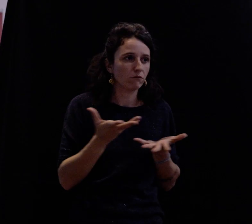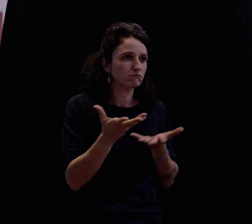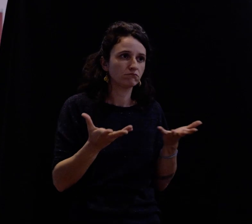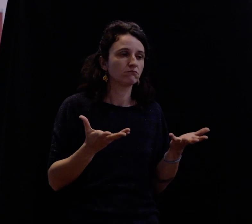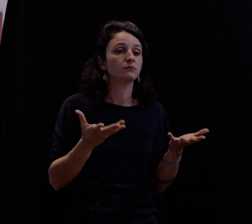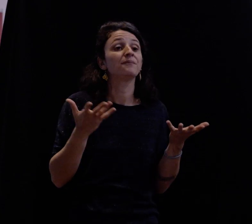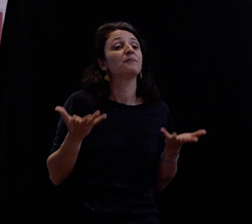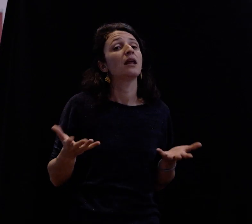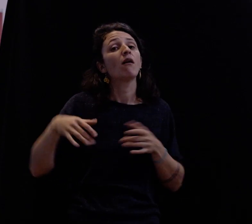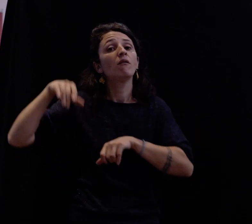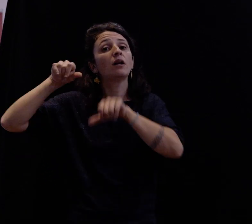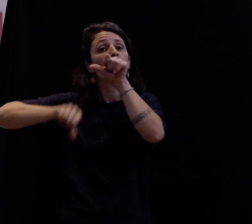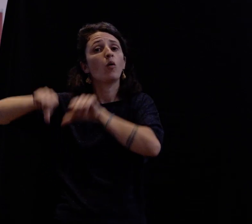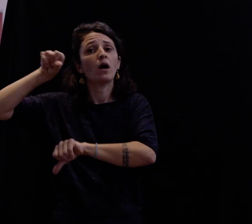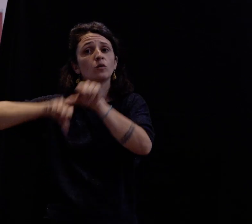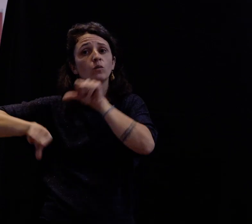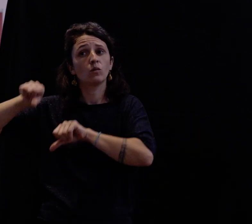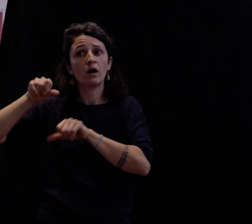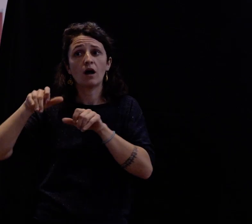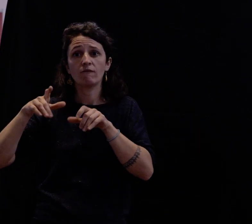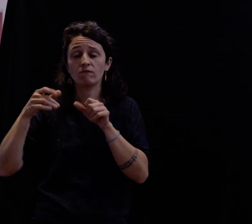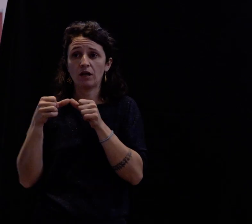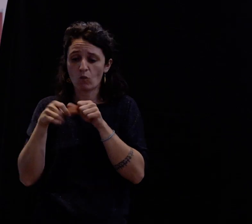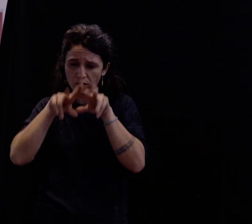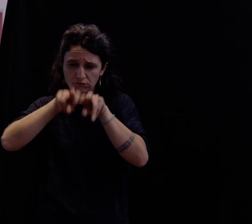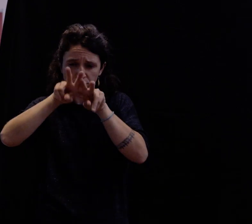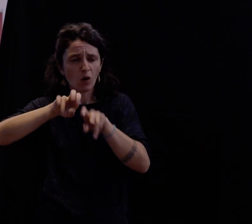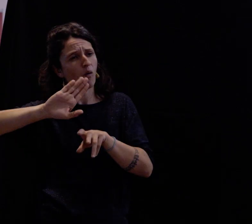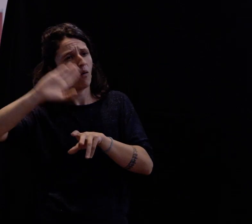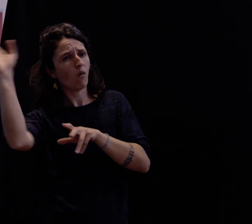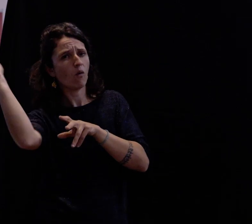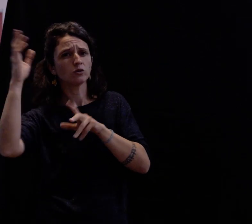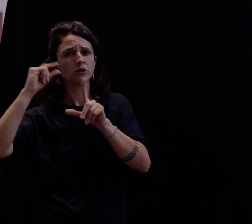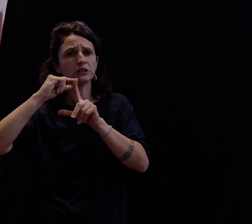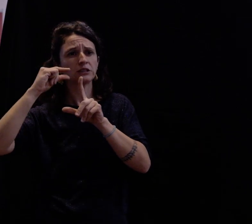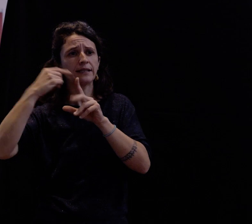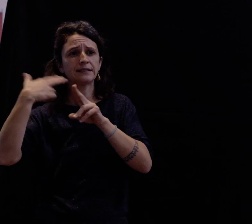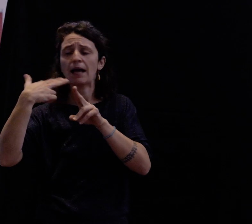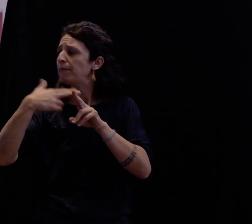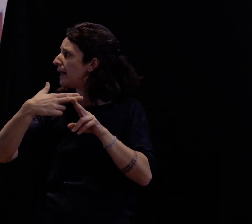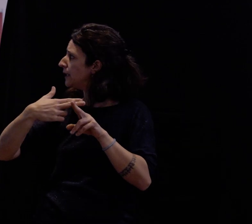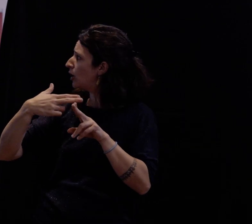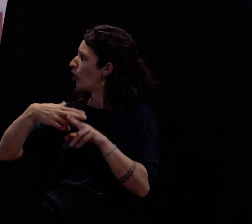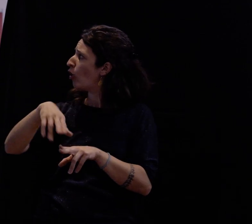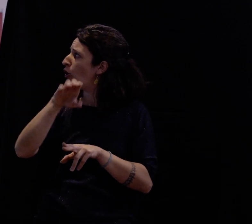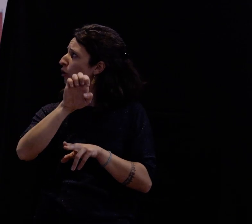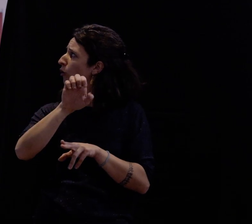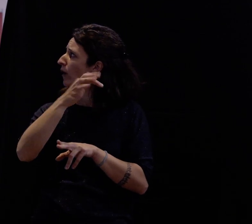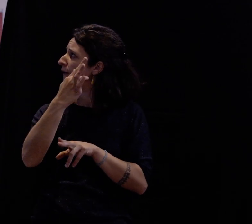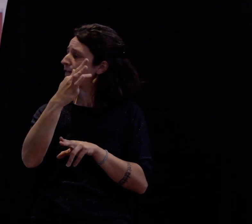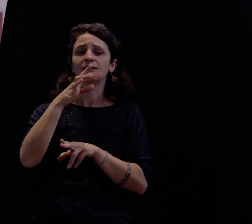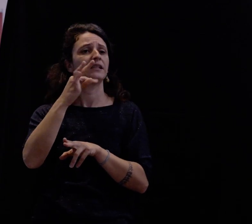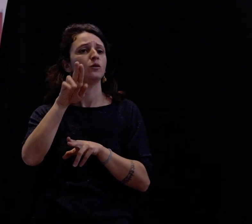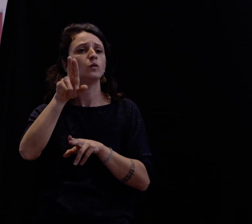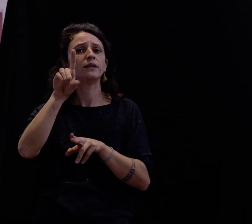les laboratoires, ils étudient systématiquement un autre gène qui s'appelle EFTUD2, qui est responsable d'un autre syndrome, qui est